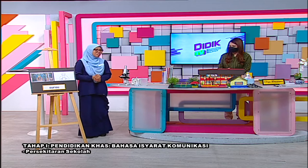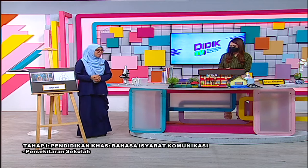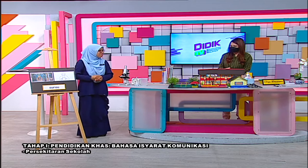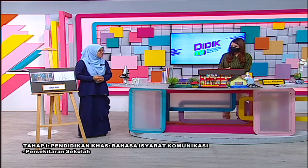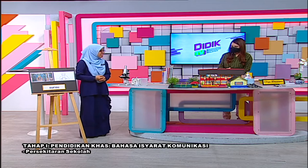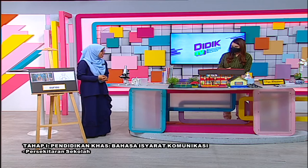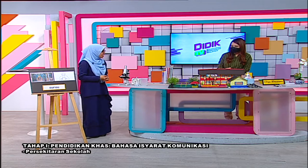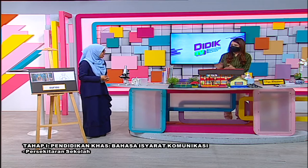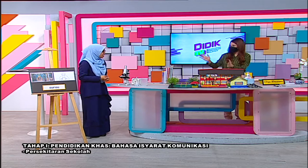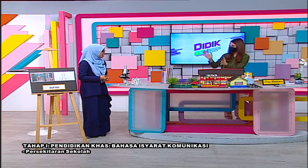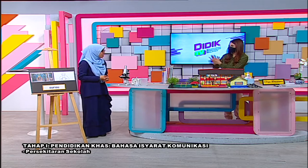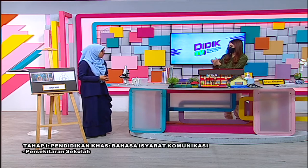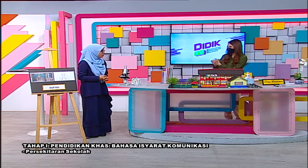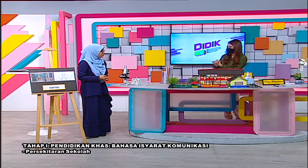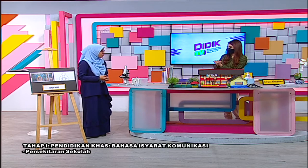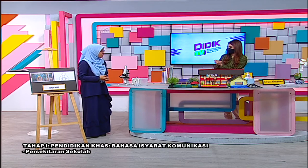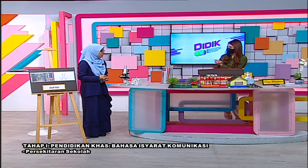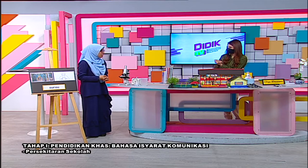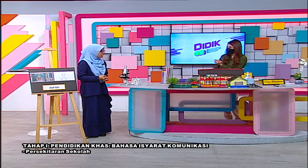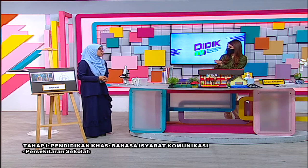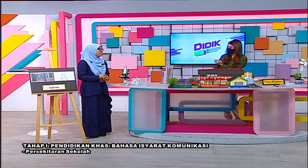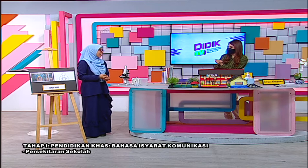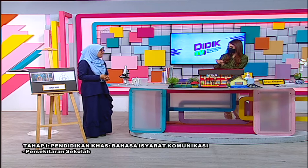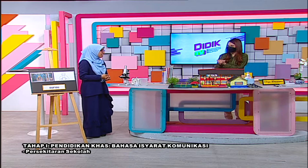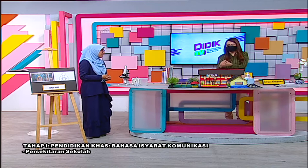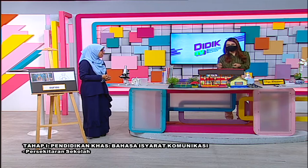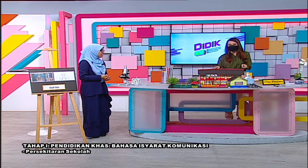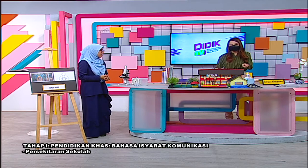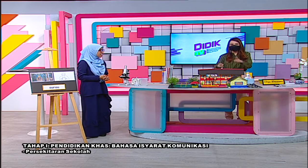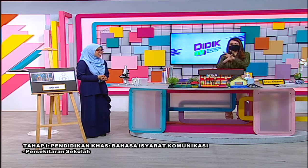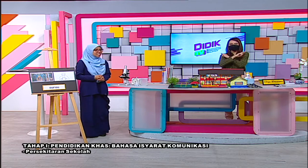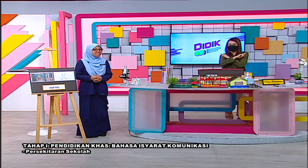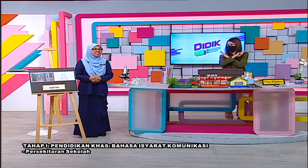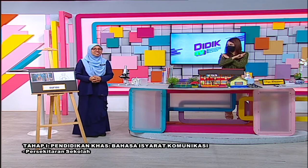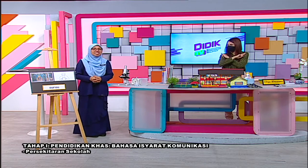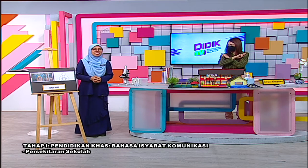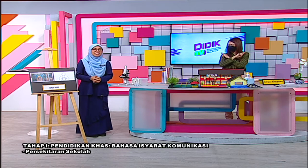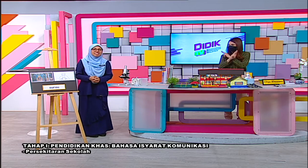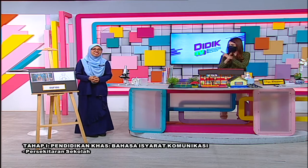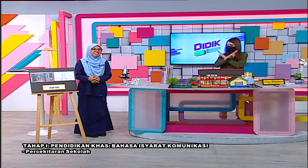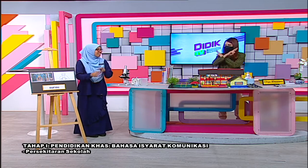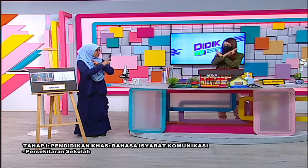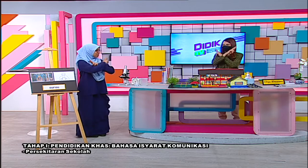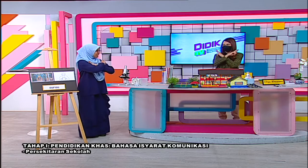okey. Baik, kita nak sebab kita nak berehat seketika, cikgu. Okey, kita nak berehat. Macam mana, cikgu? Kita